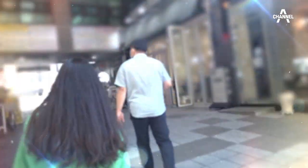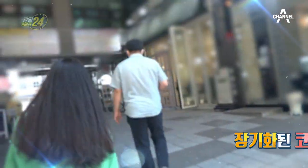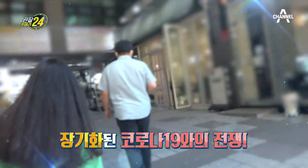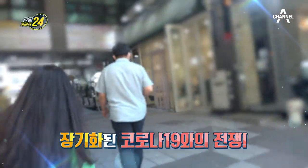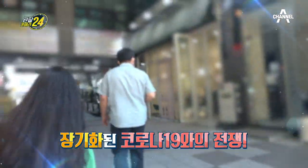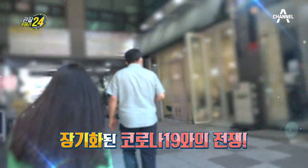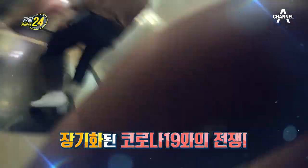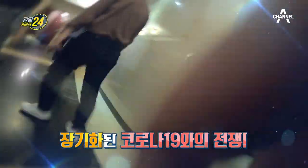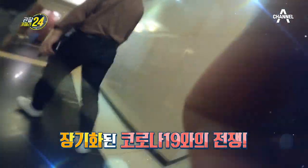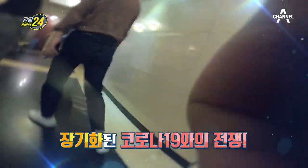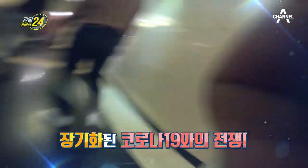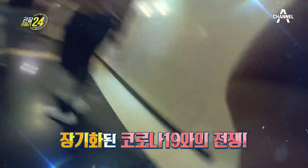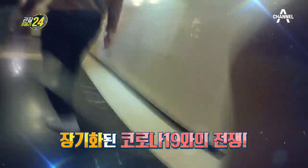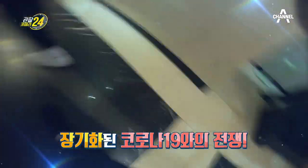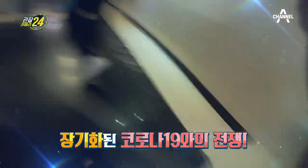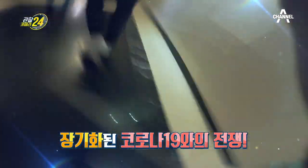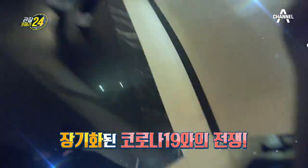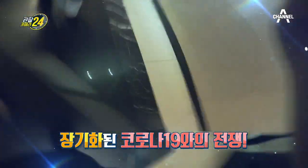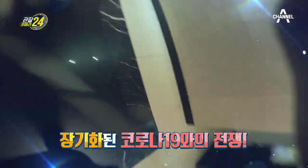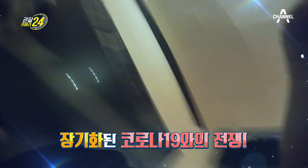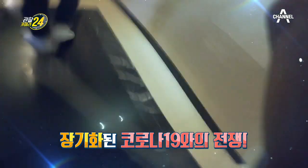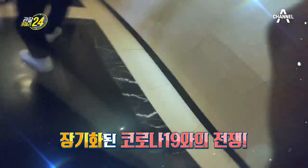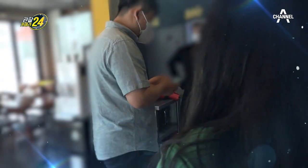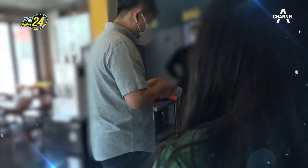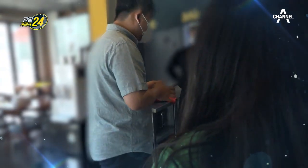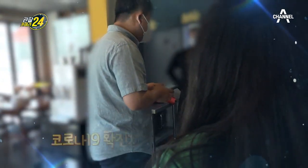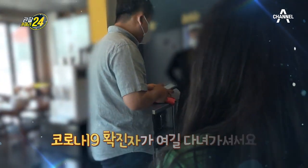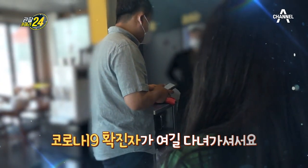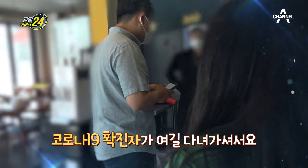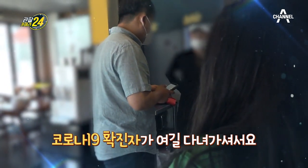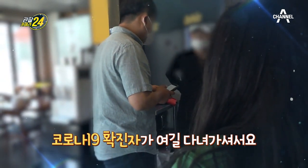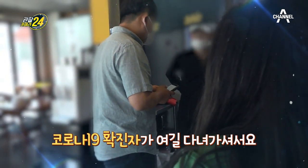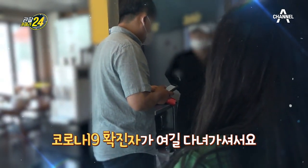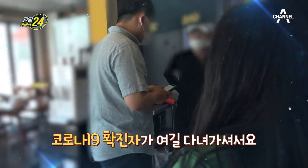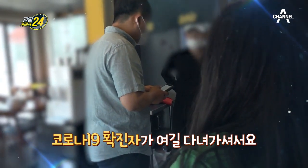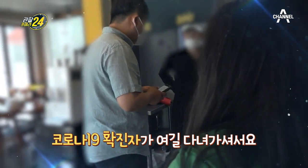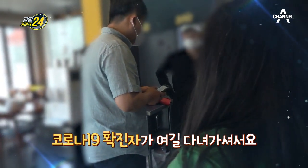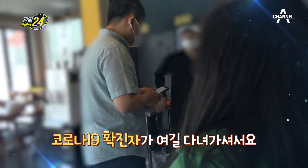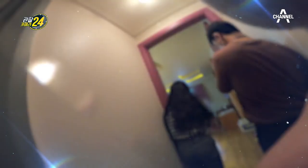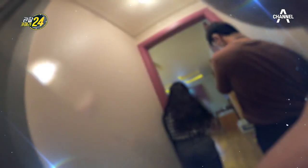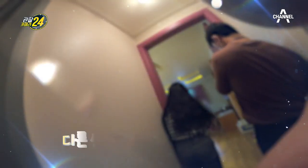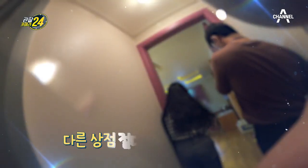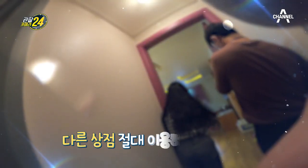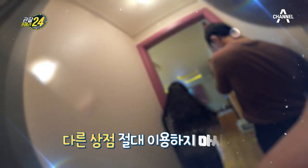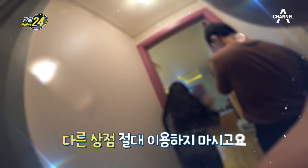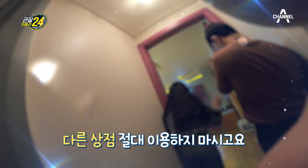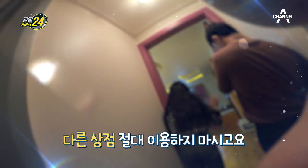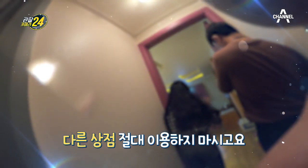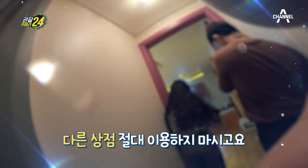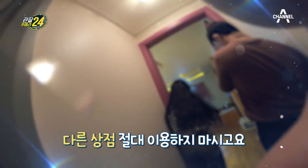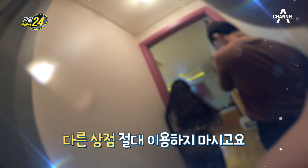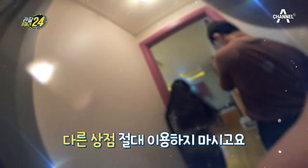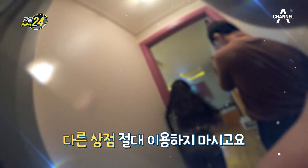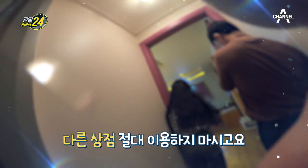관찰 카메라 24 방역 최전선에 가다. 확진자분이 나오셔서 상점이나 이런 데 절대 이용하지